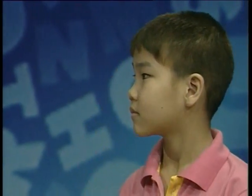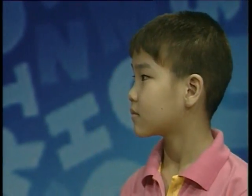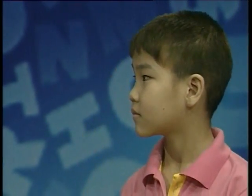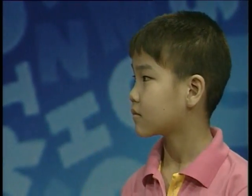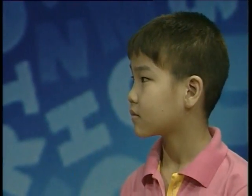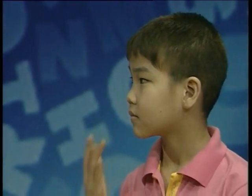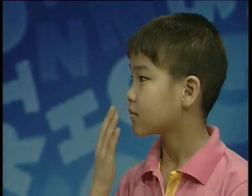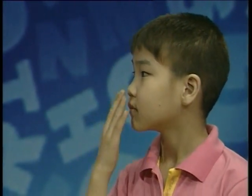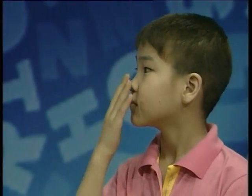Dùng để ngửi